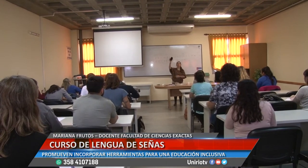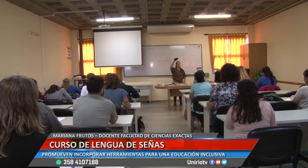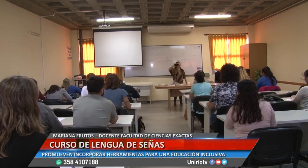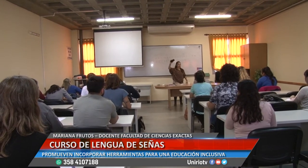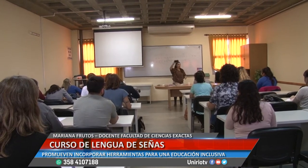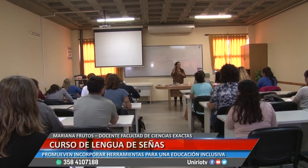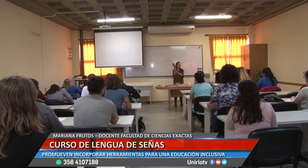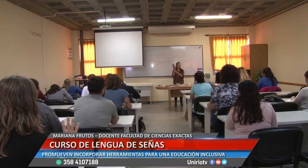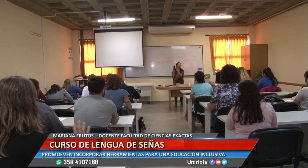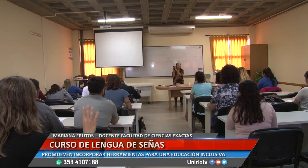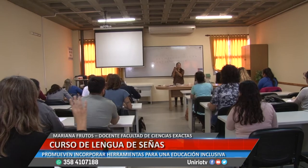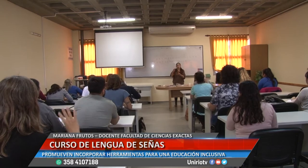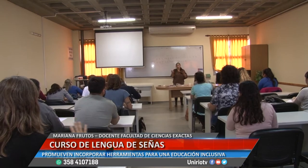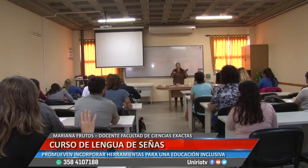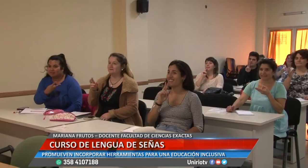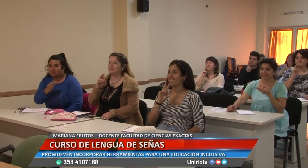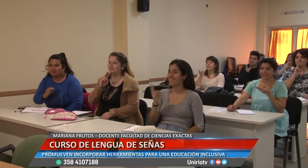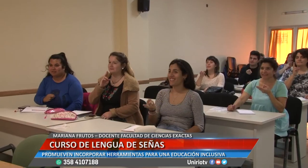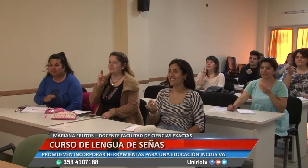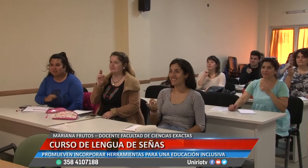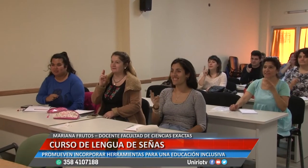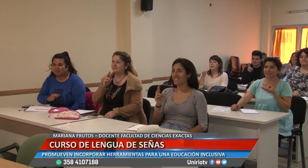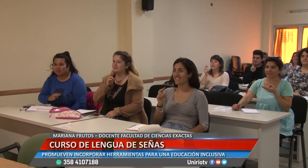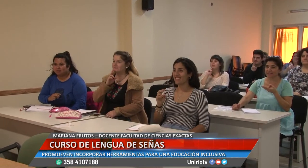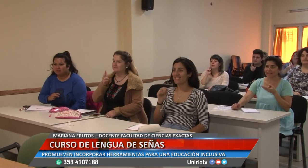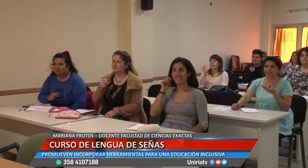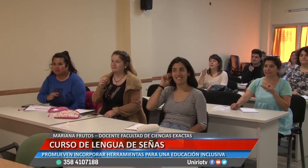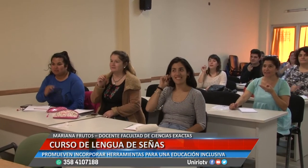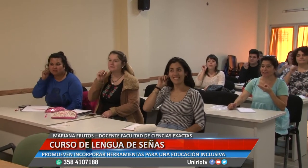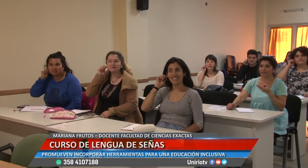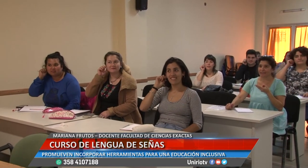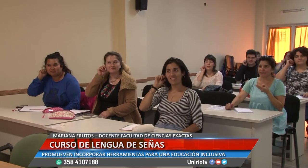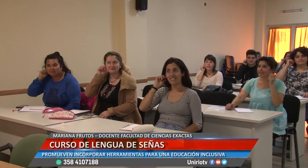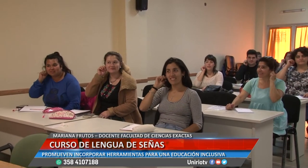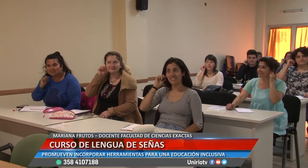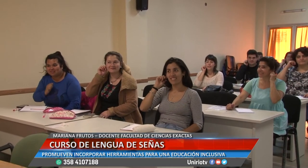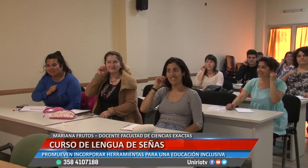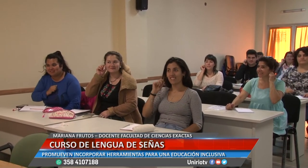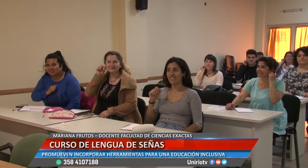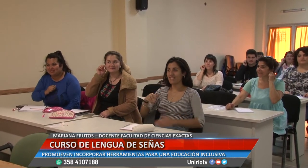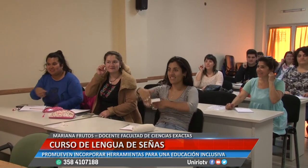Entonces me surgió la inquietud de qué pasa si viene un alumno sordo.